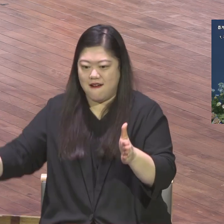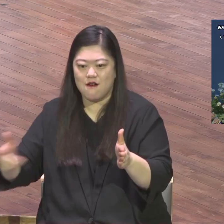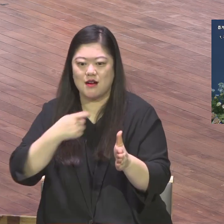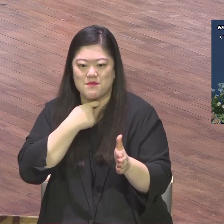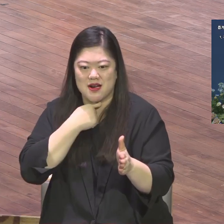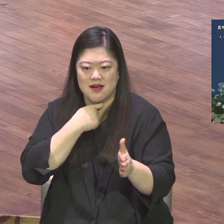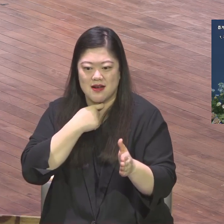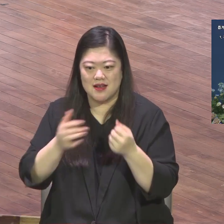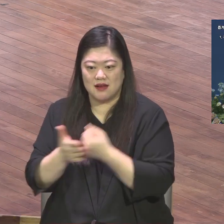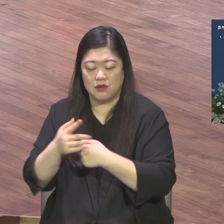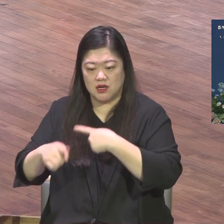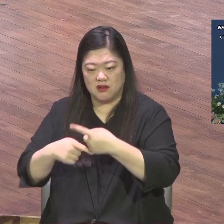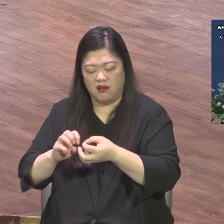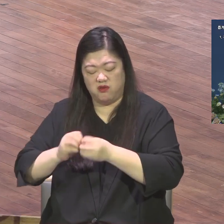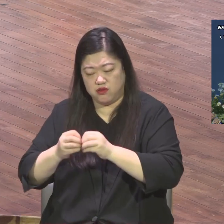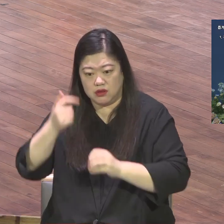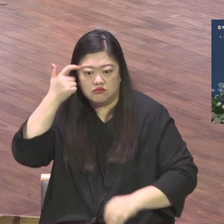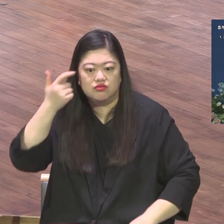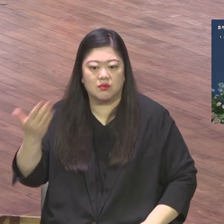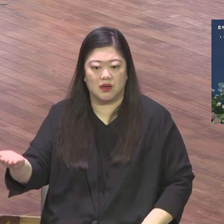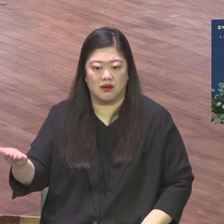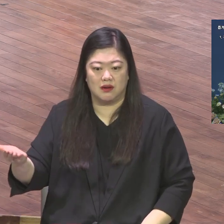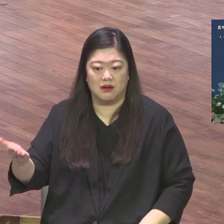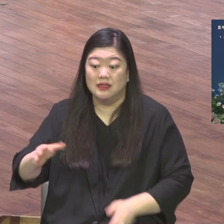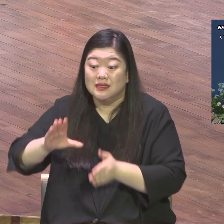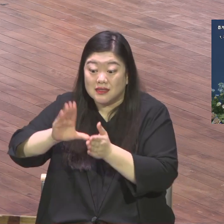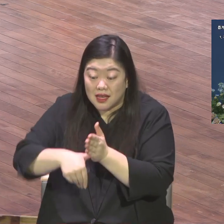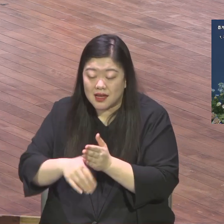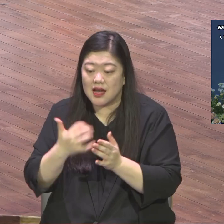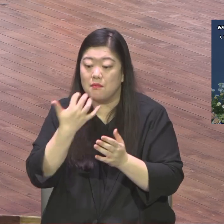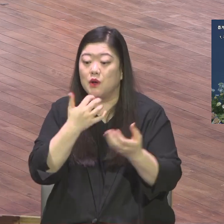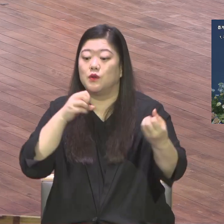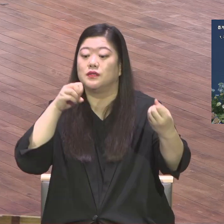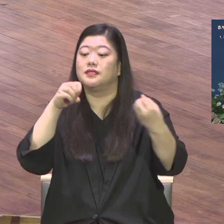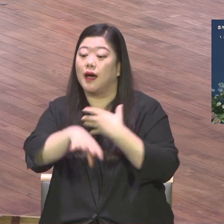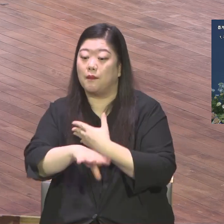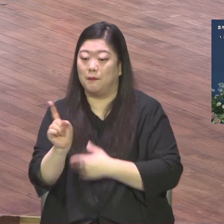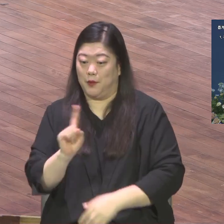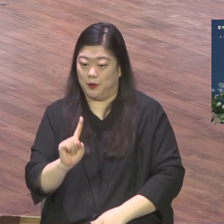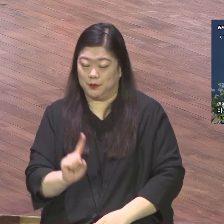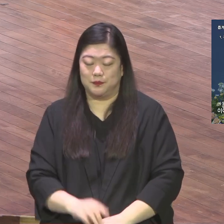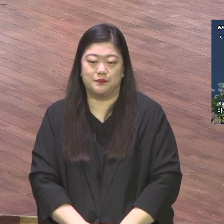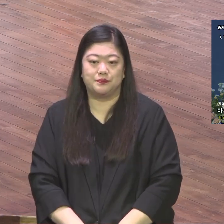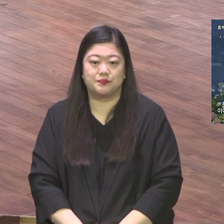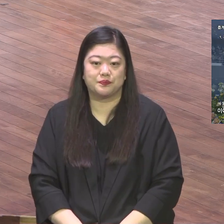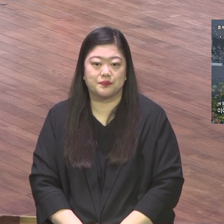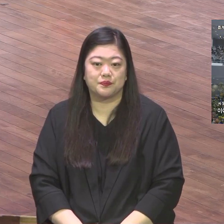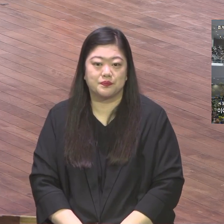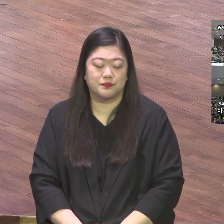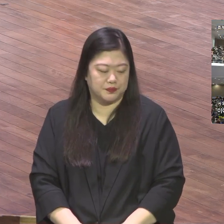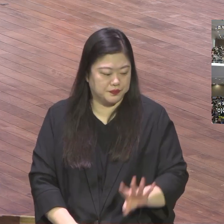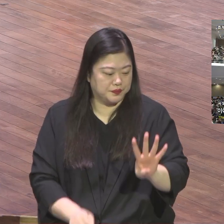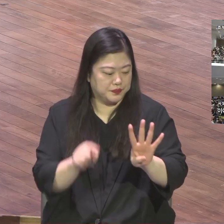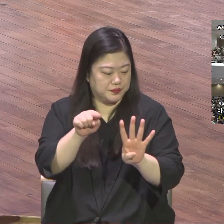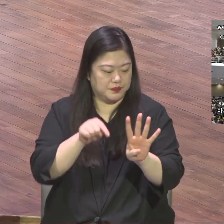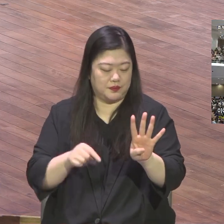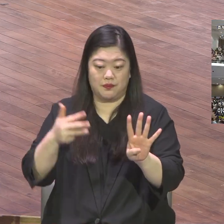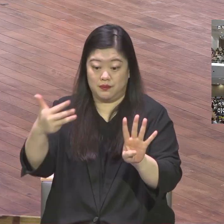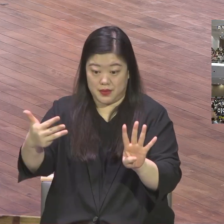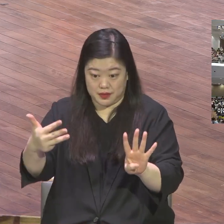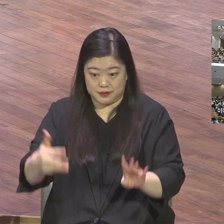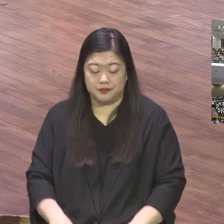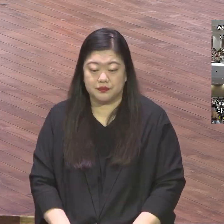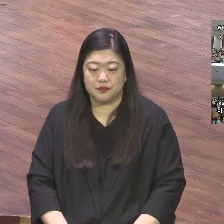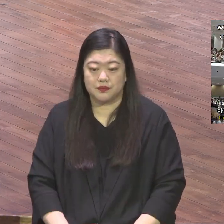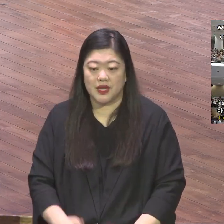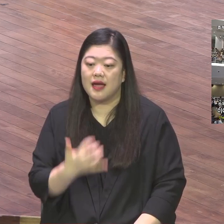이때 베드로가 성령 충만해서 담대하게 또 지혜롭게 대답하지요. 8절입니다. 이에